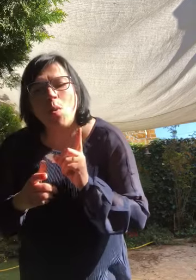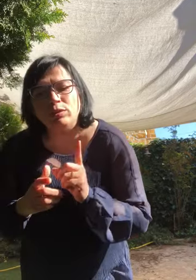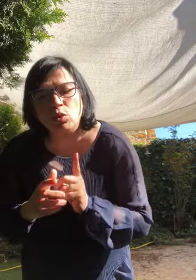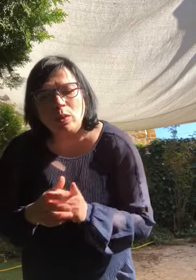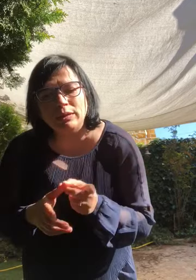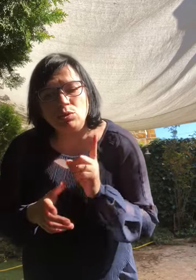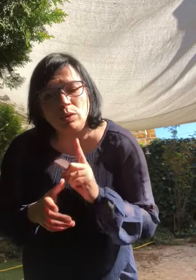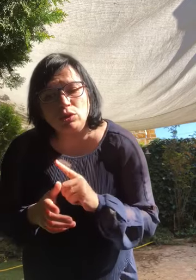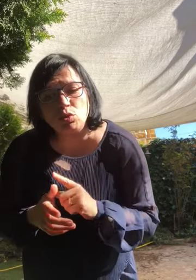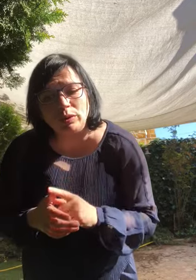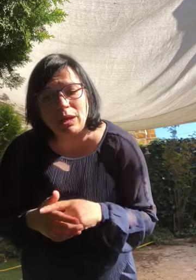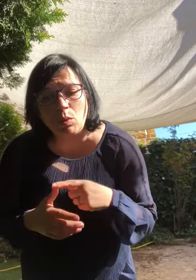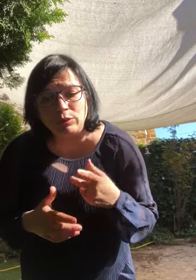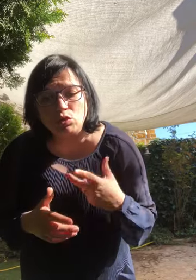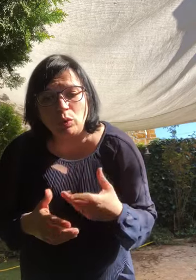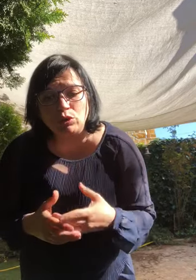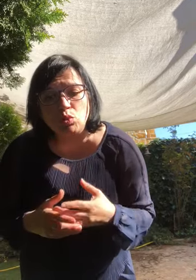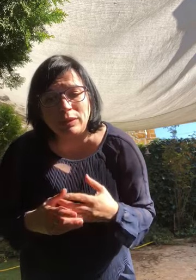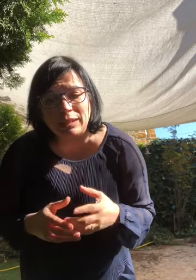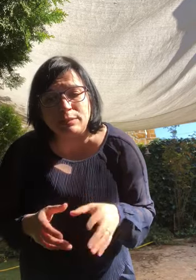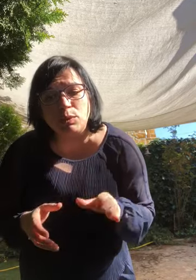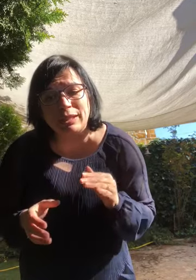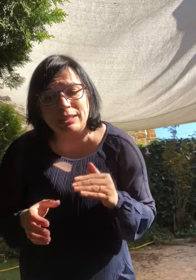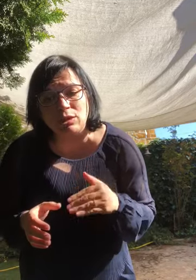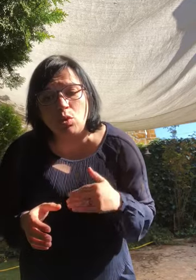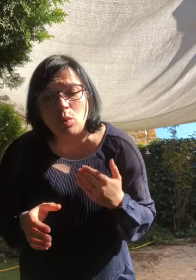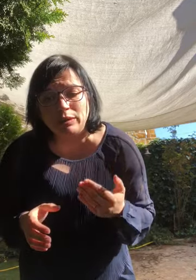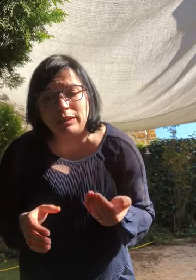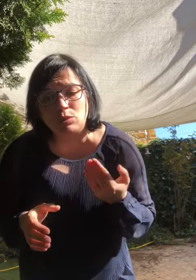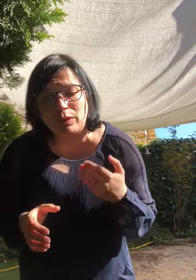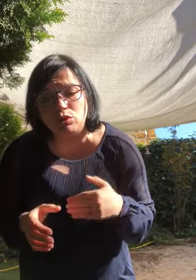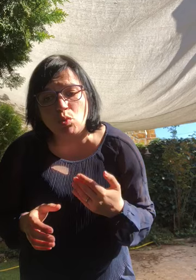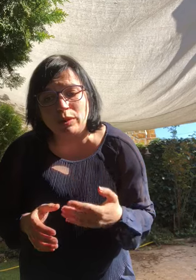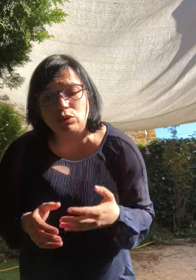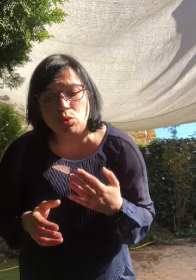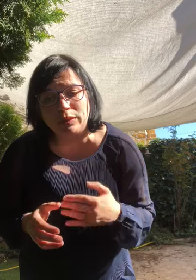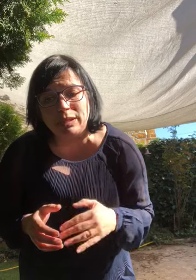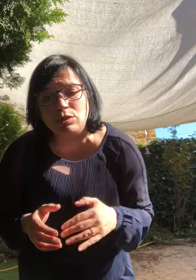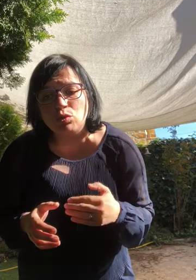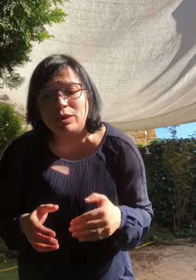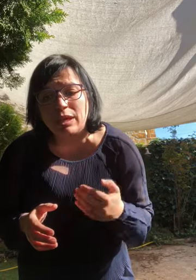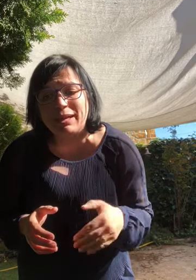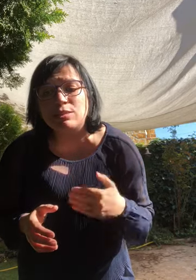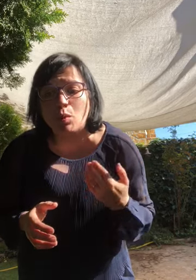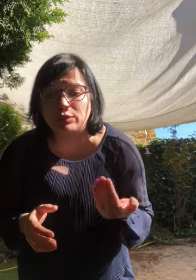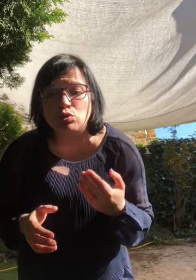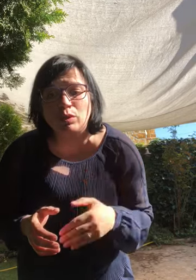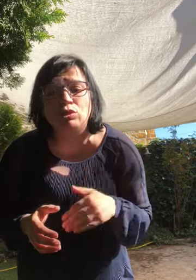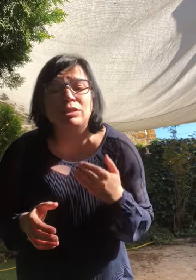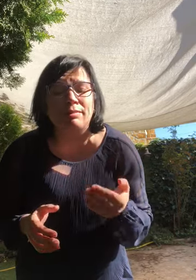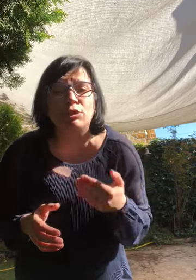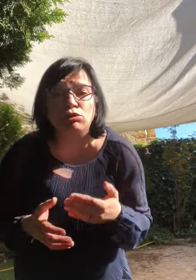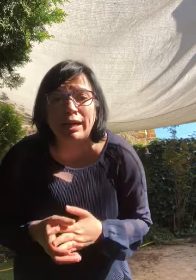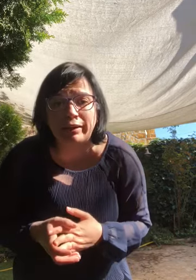Cuando cuentes cuentos, cuenta cuántos cuentos cuentas. Porque si no cuentas cuántos cuentos cuentas, nunca sabrás cuántos cuentos sabes contar.